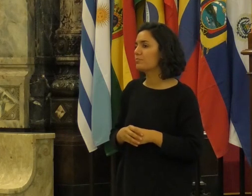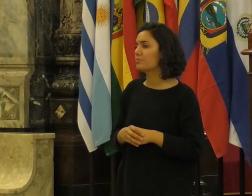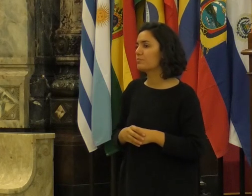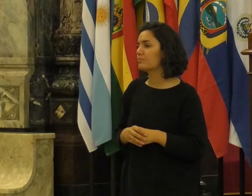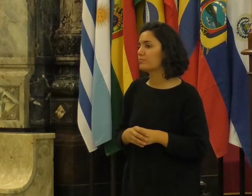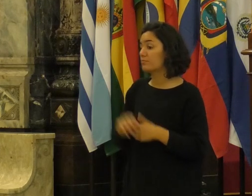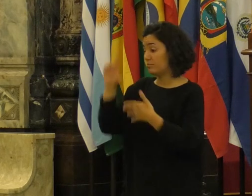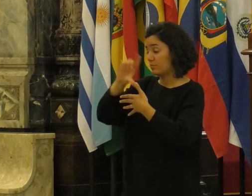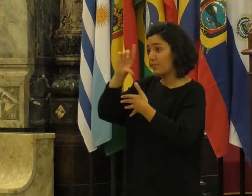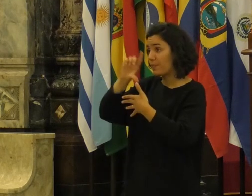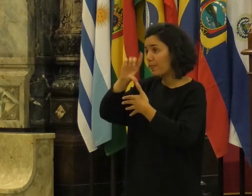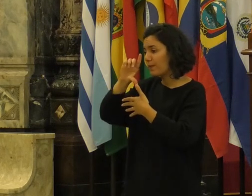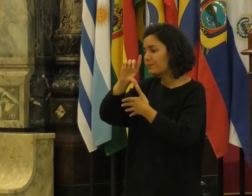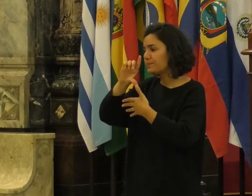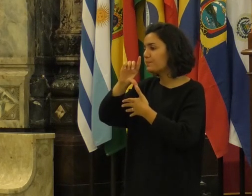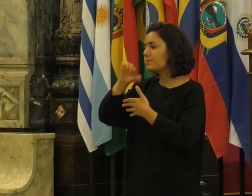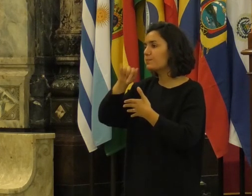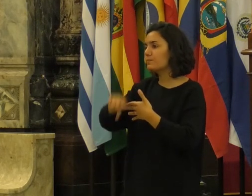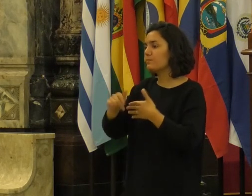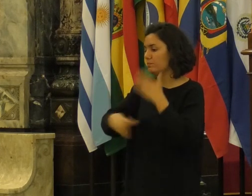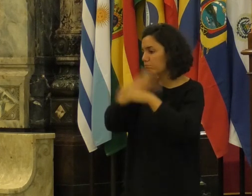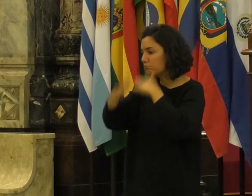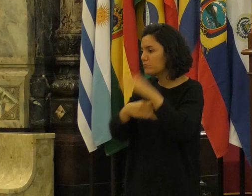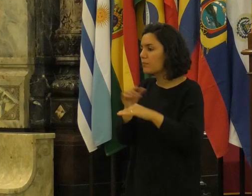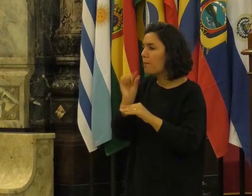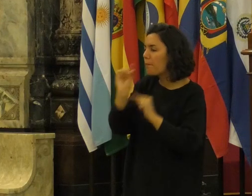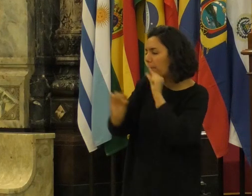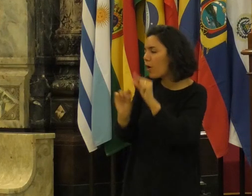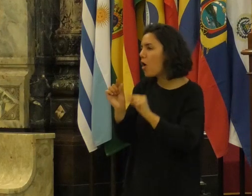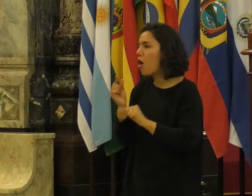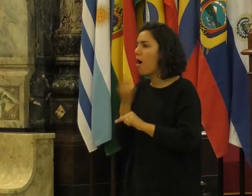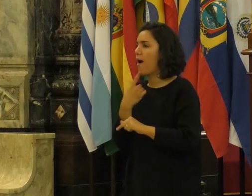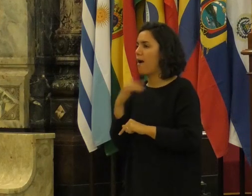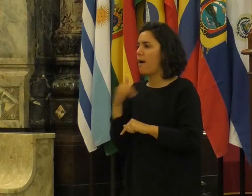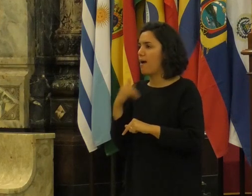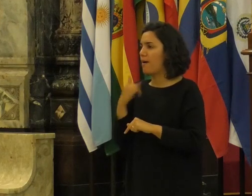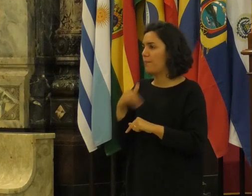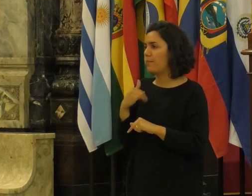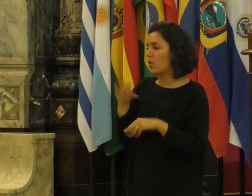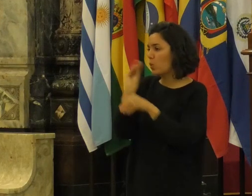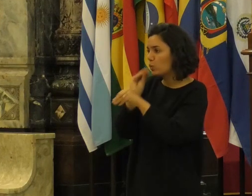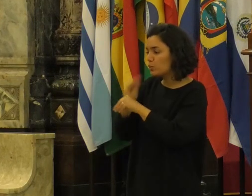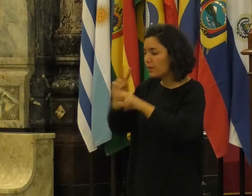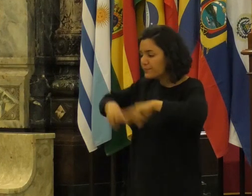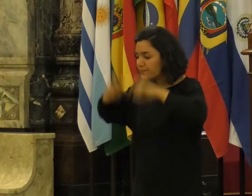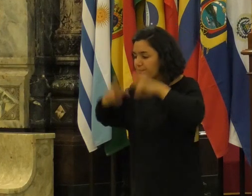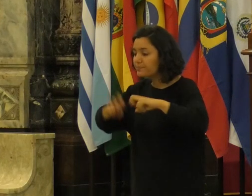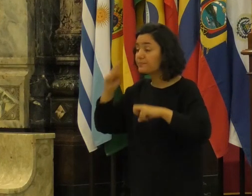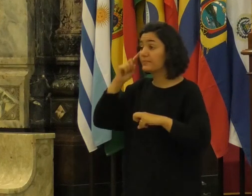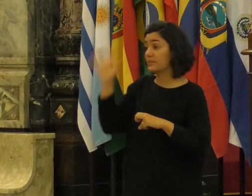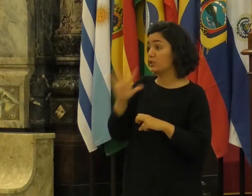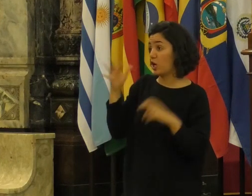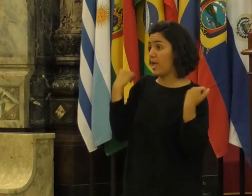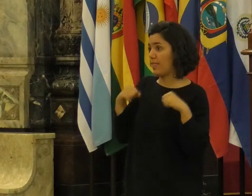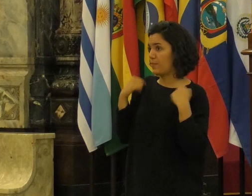En América Latina hemos desarrollado, salvo excepciones, suficientemente bien la cultura y la investigación en psicología del